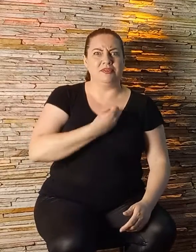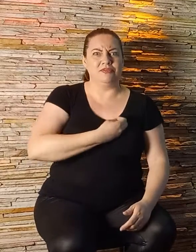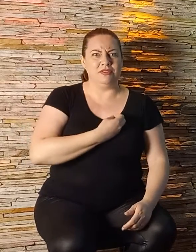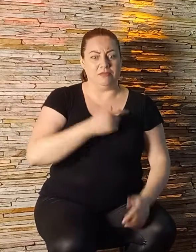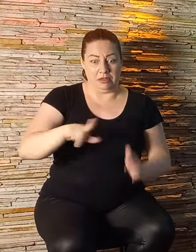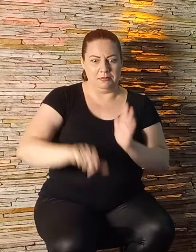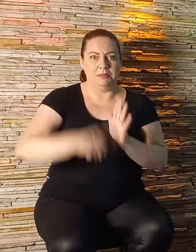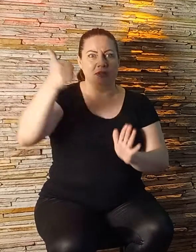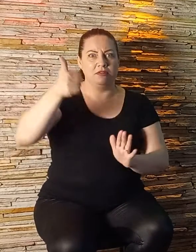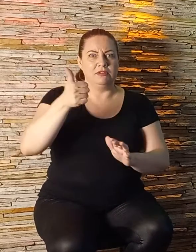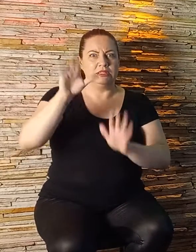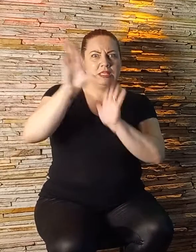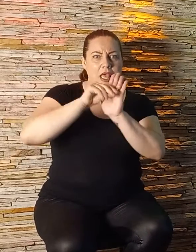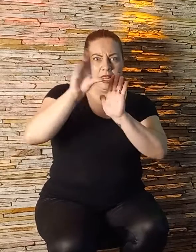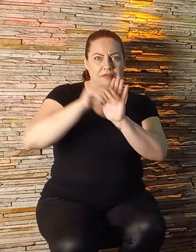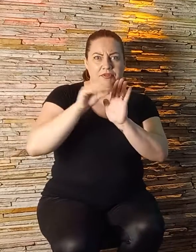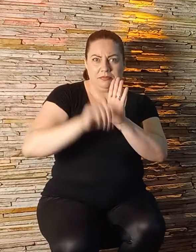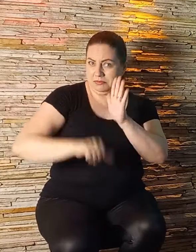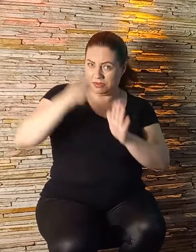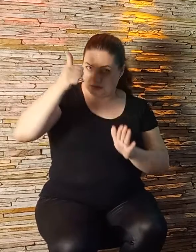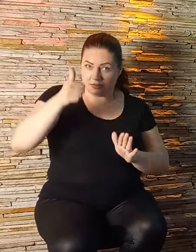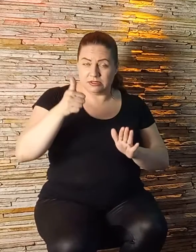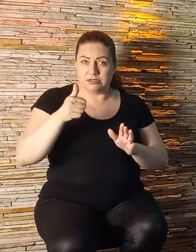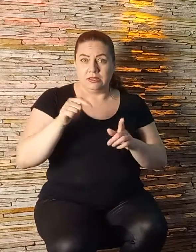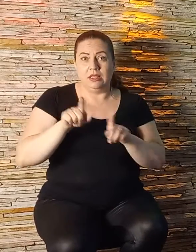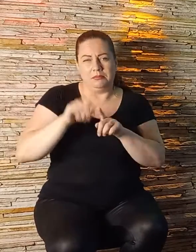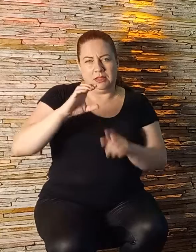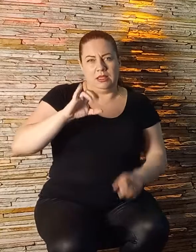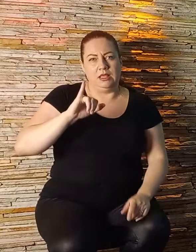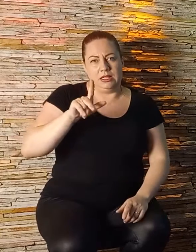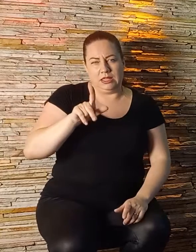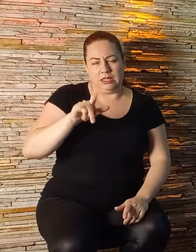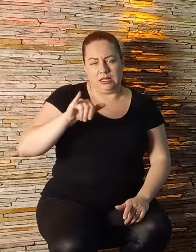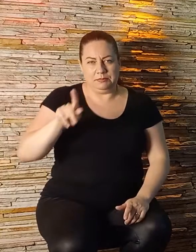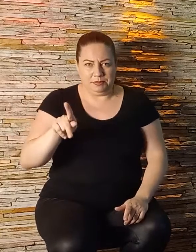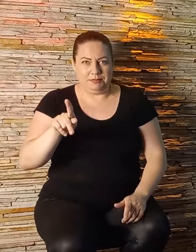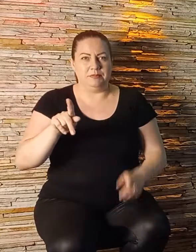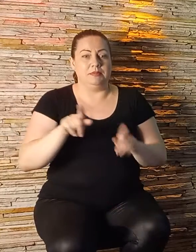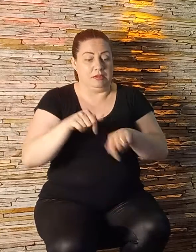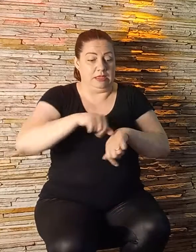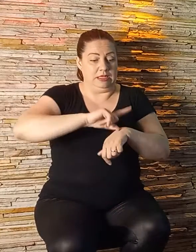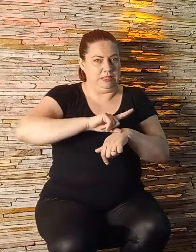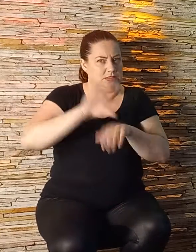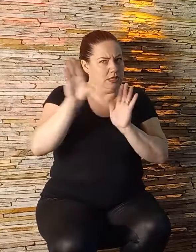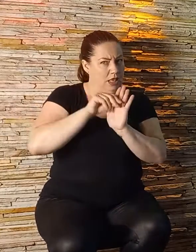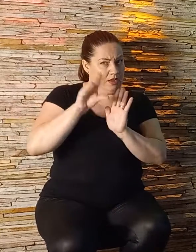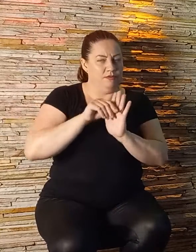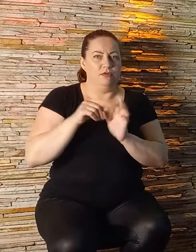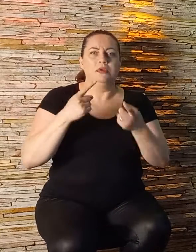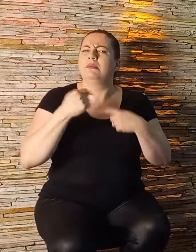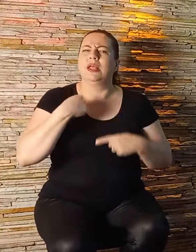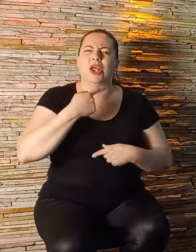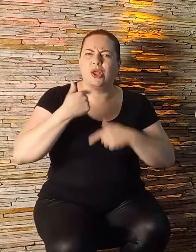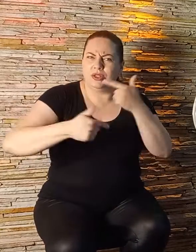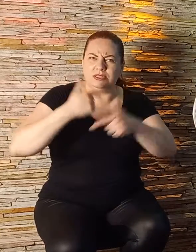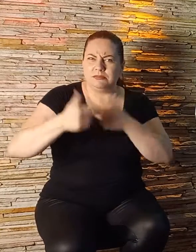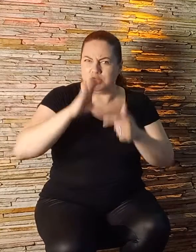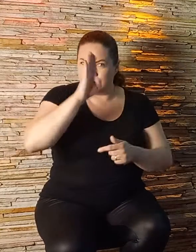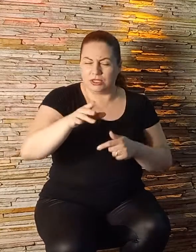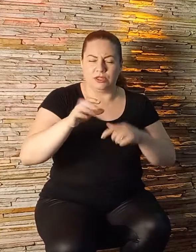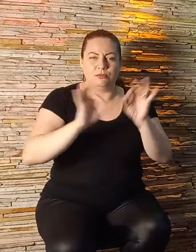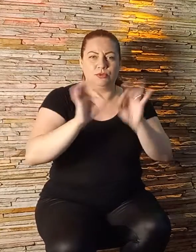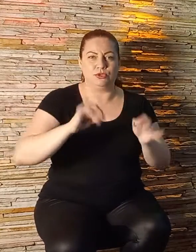primeiro eu acho que é gravado né se eu não me engano além dos clipes né e dos sons que eu gravo antecipadamente Mas como eu gosto de trabalhar